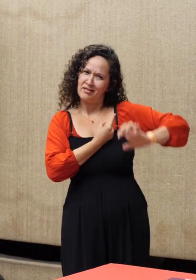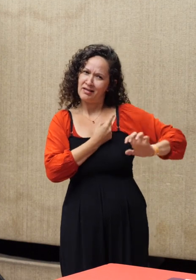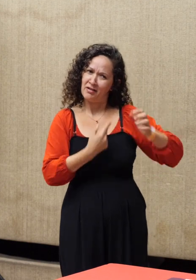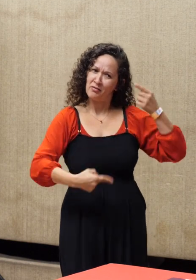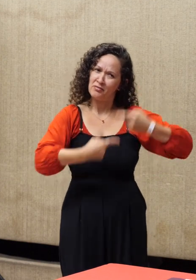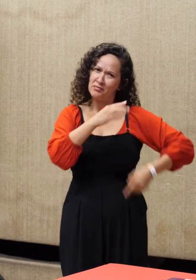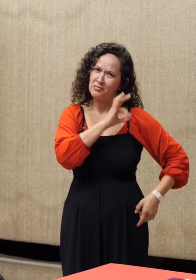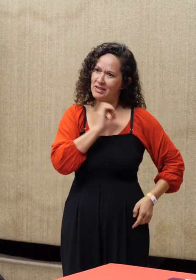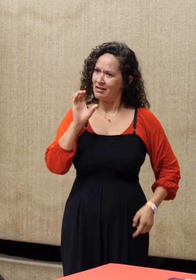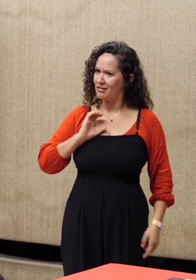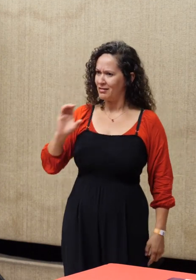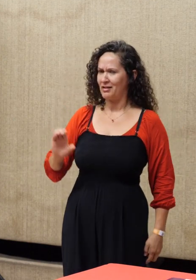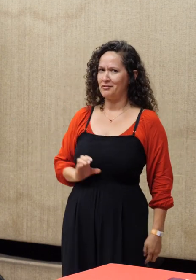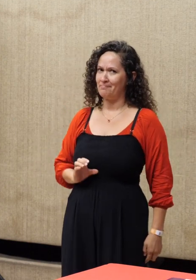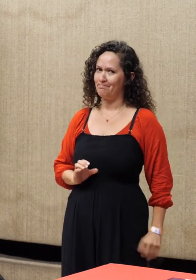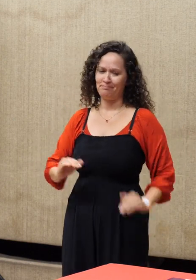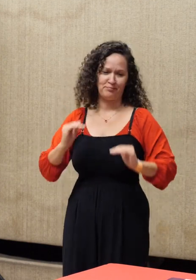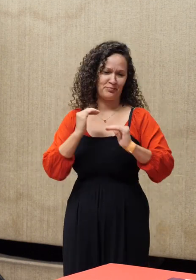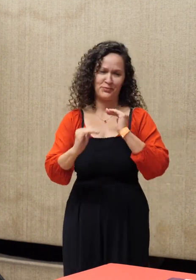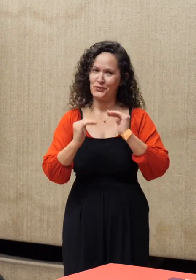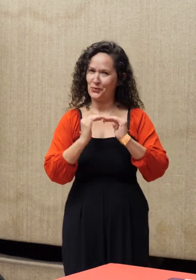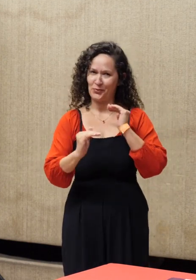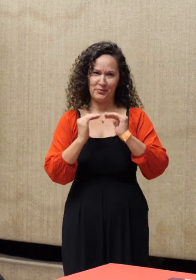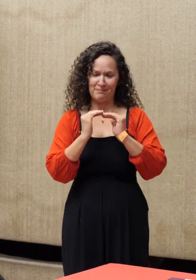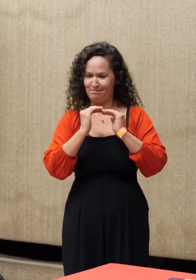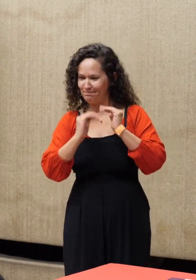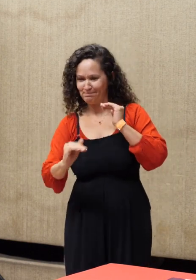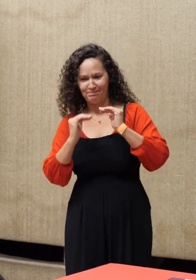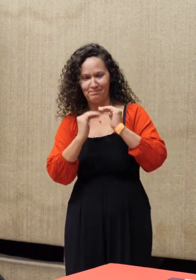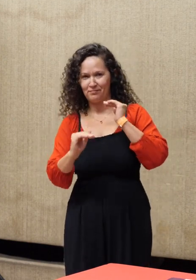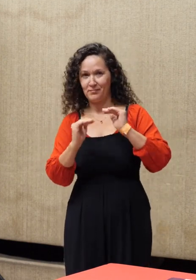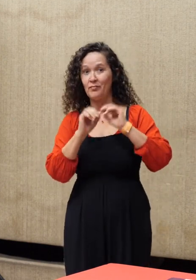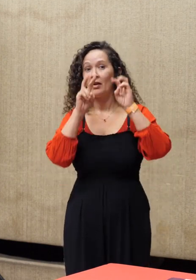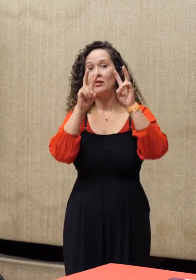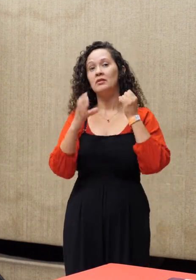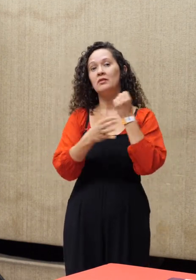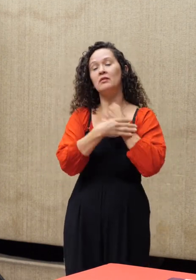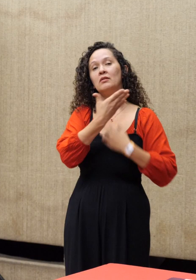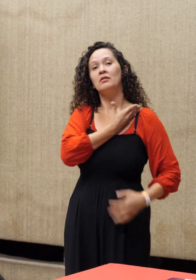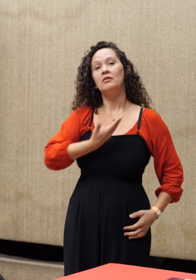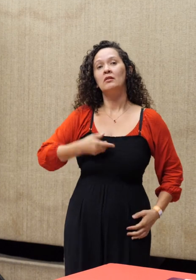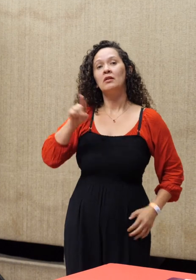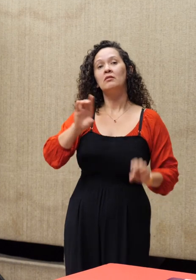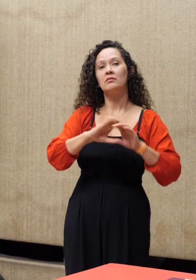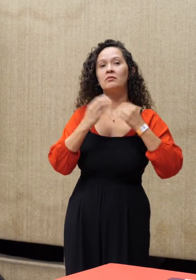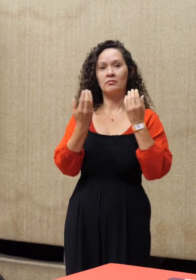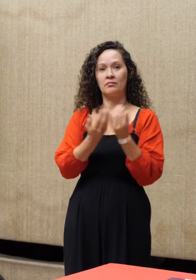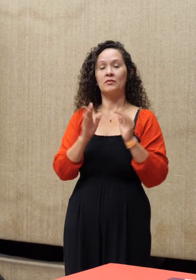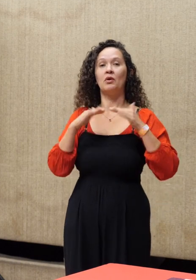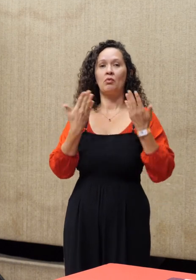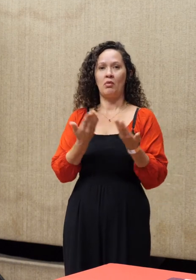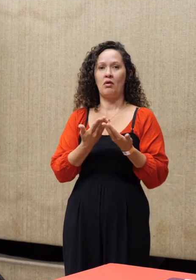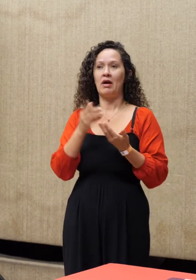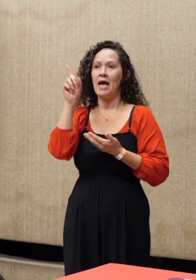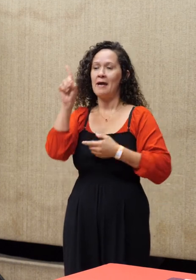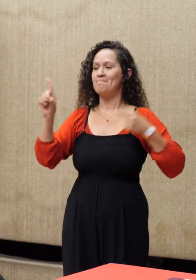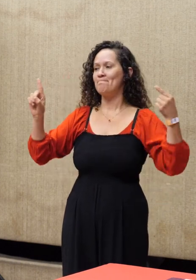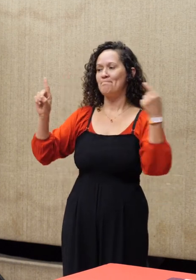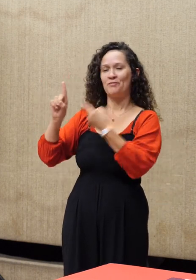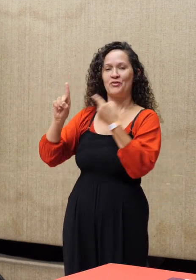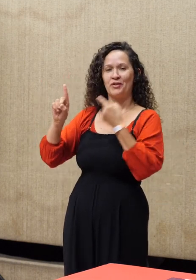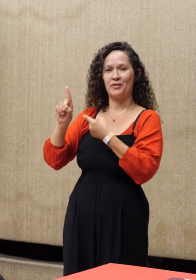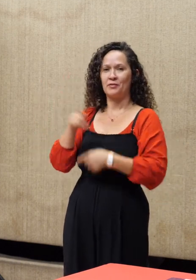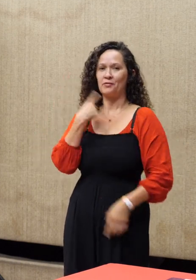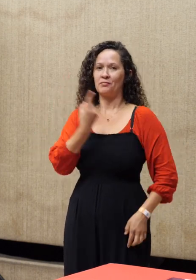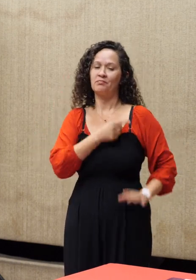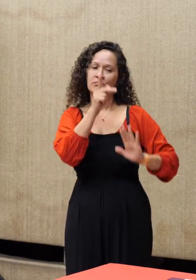uma polícia cidadã. Vai surgir? Quem pauta a segurança pública na comissão é a extrema-direita.